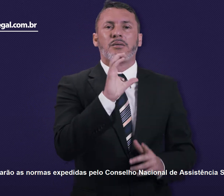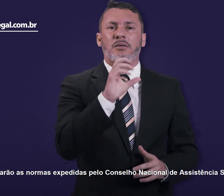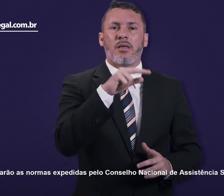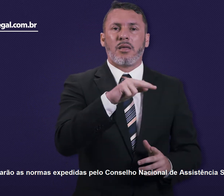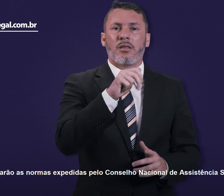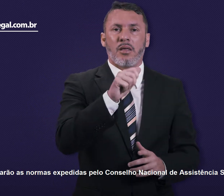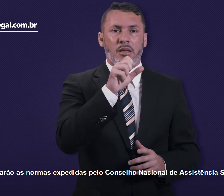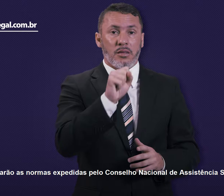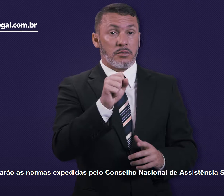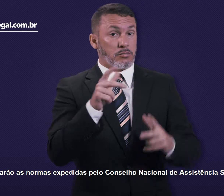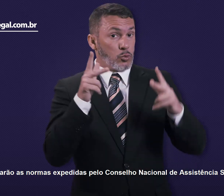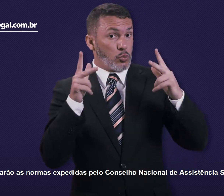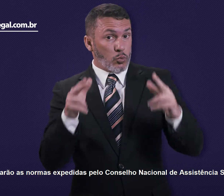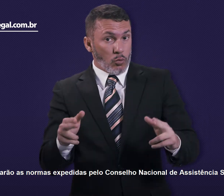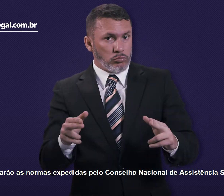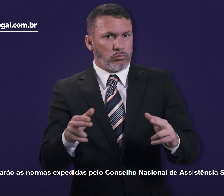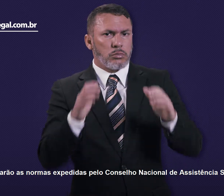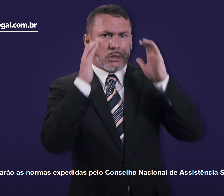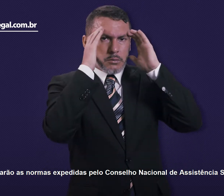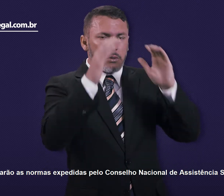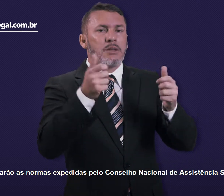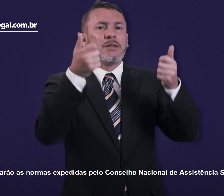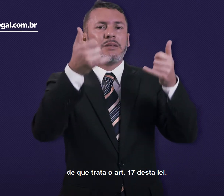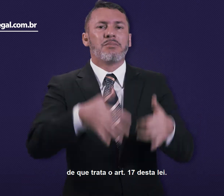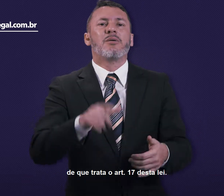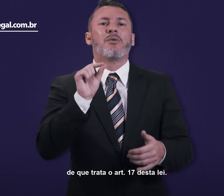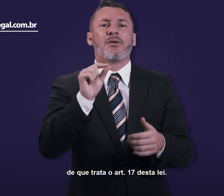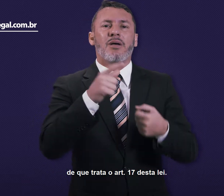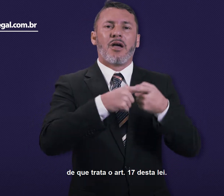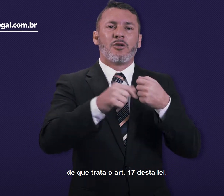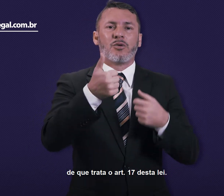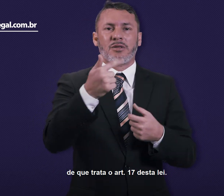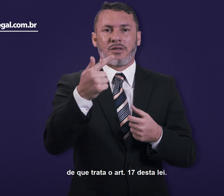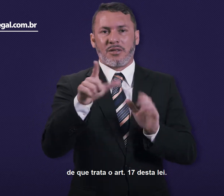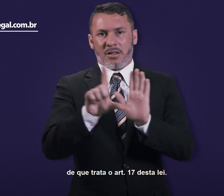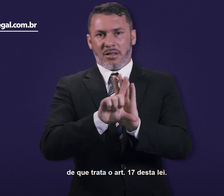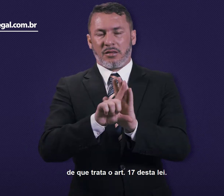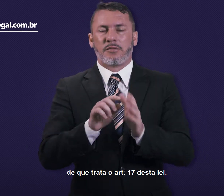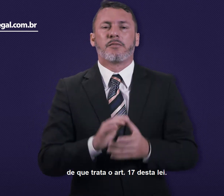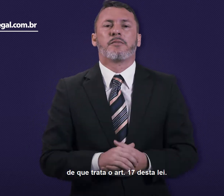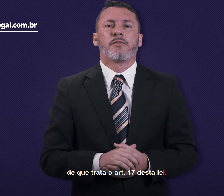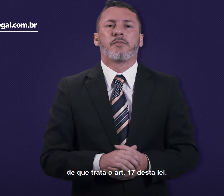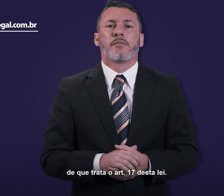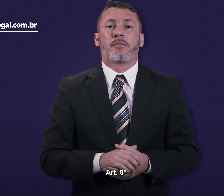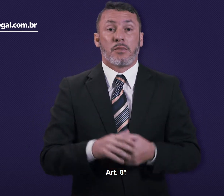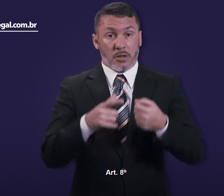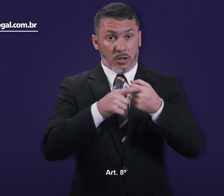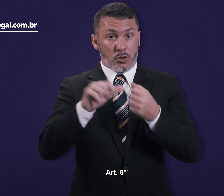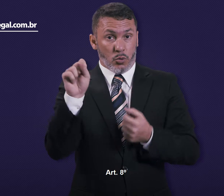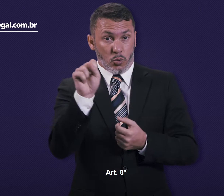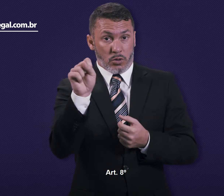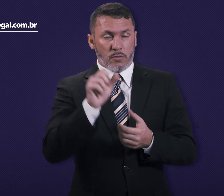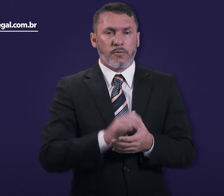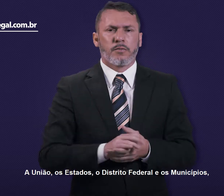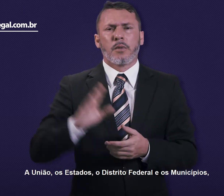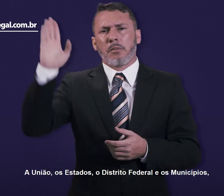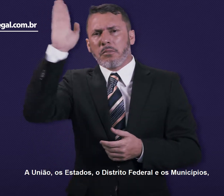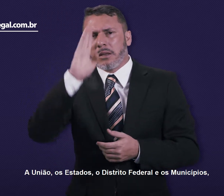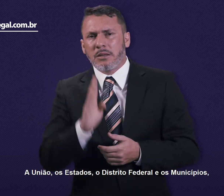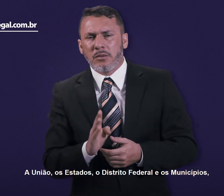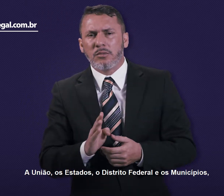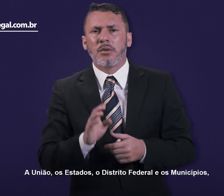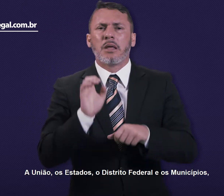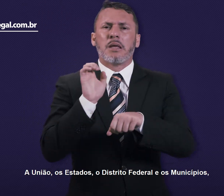pelo Conselho Nacional de Assistência Social, CNAS, de que trata o artigo 17 desta lei. Artigo 8º.